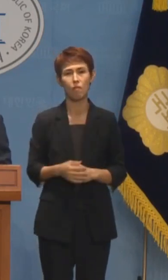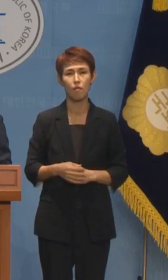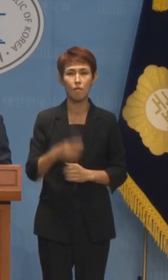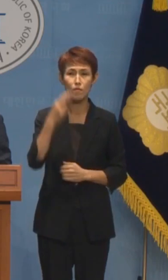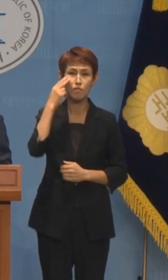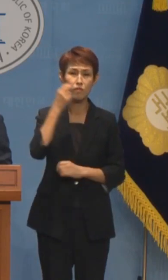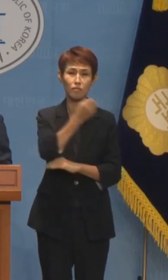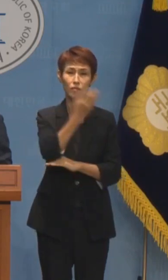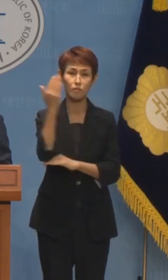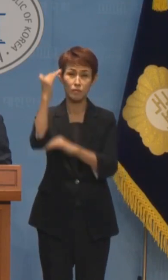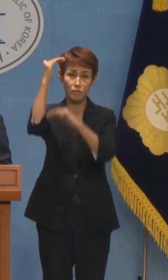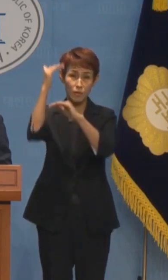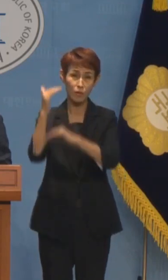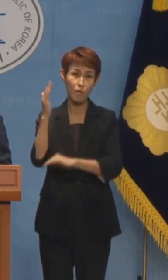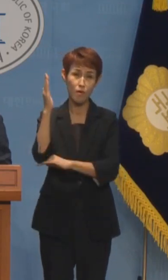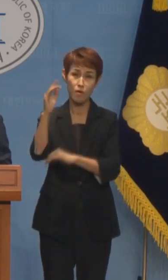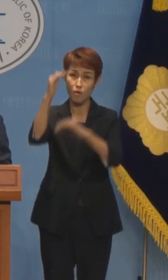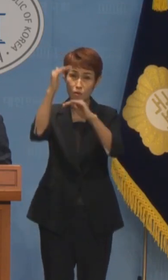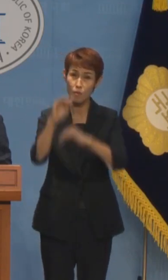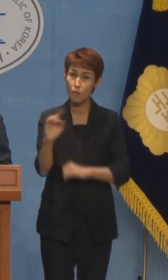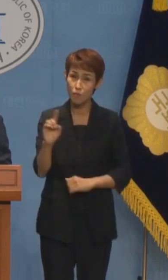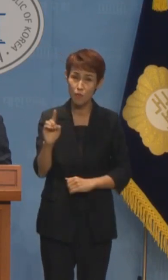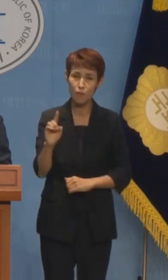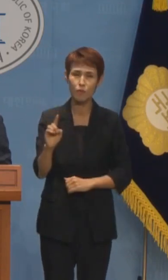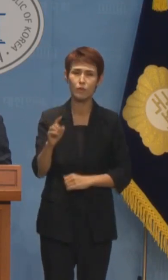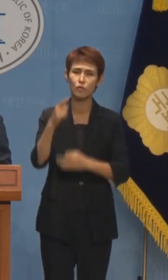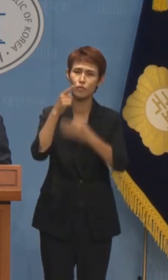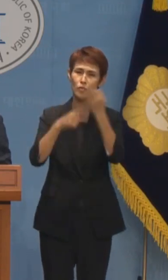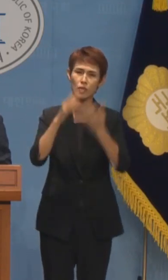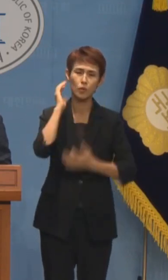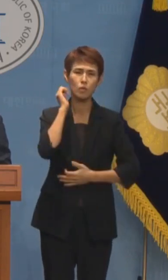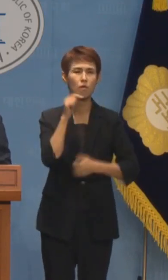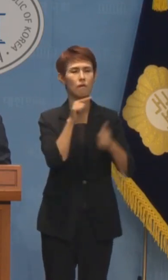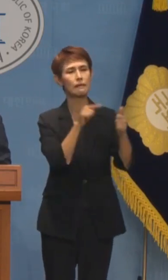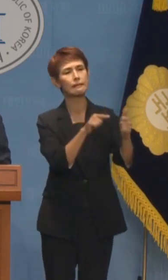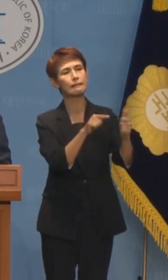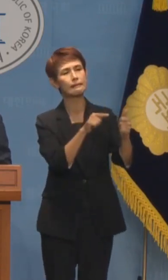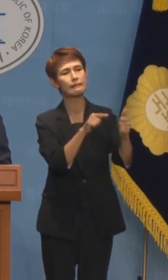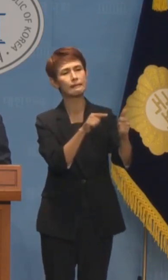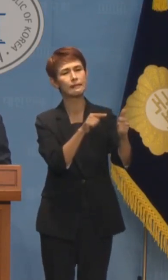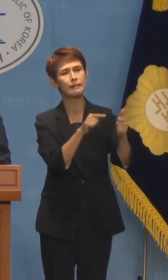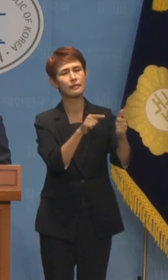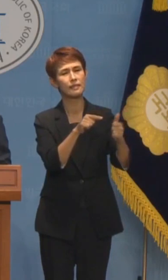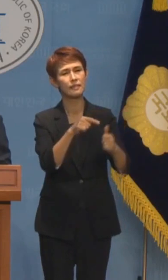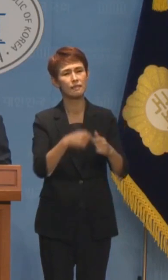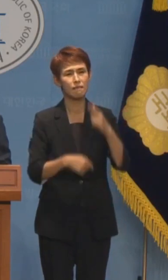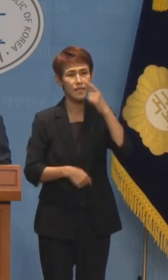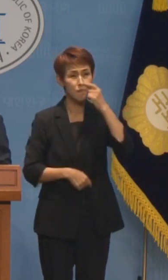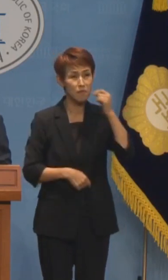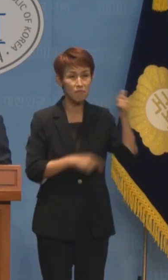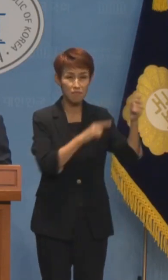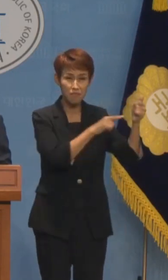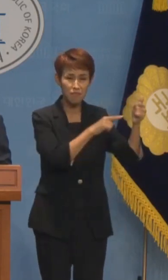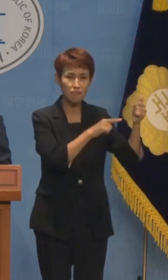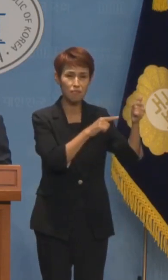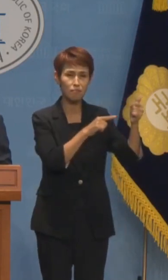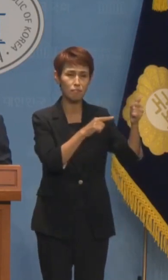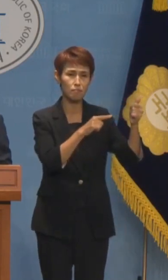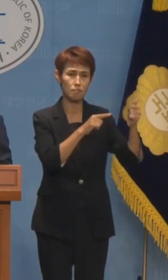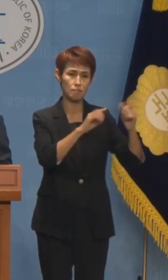외교전문지 디플로매트 윤 대통령에 대해 평가를 하면서 기시다 내각이 자국